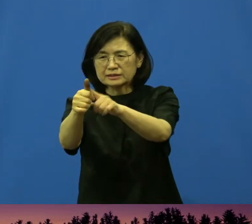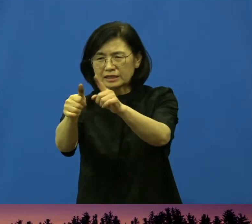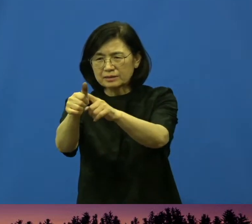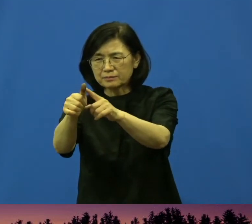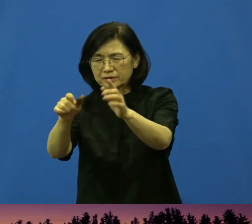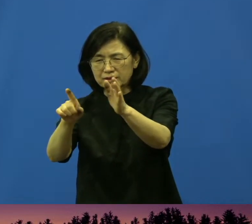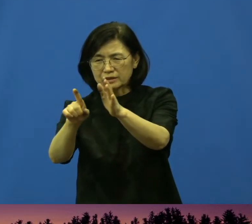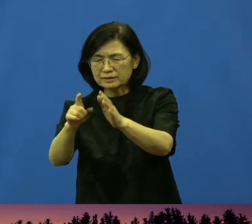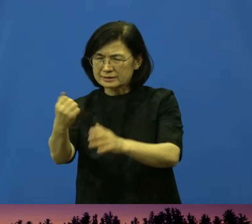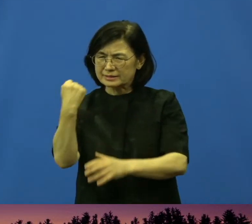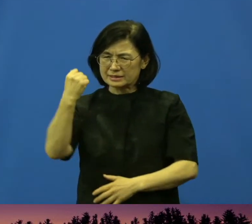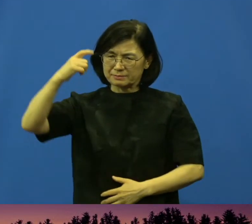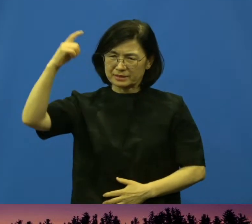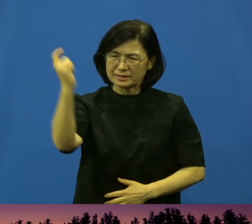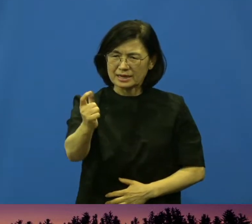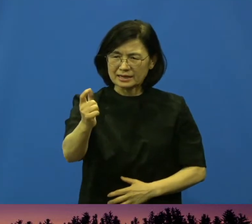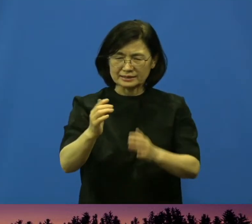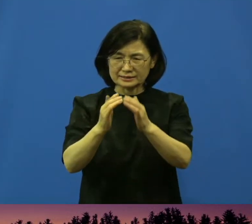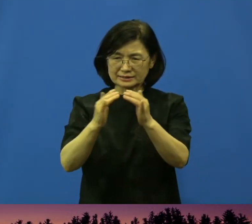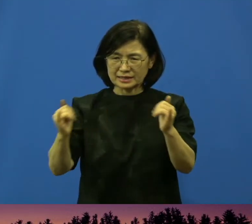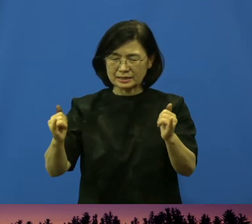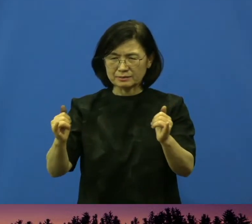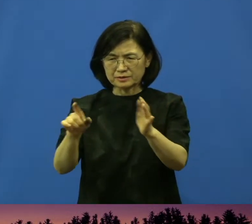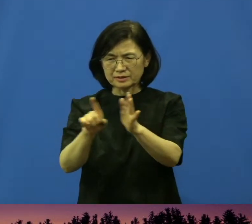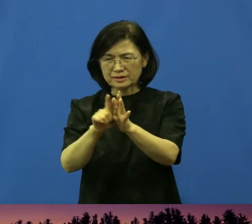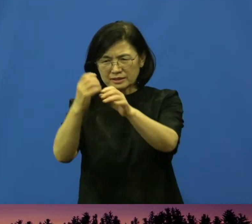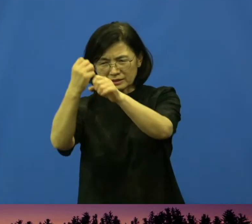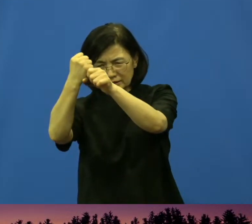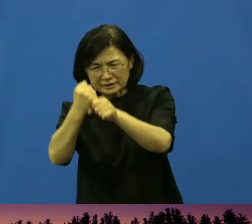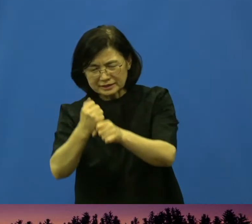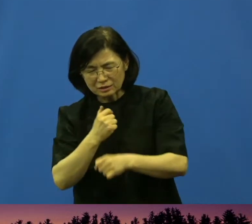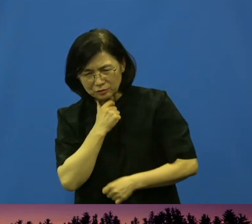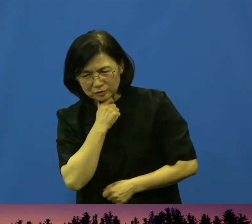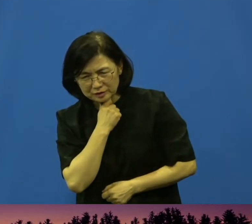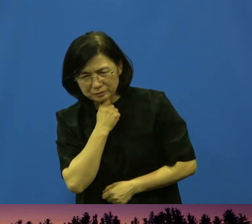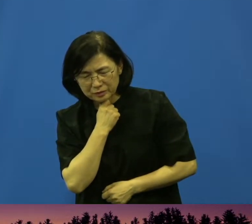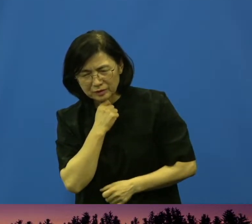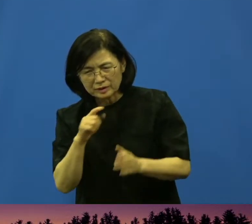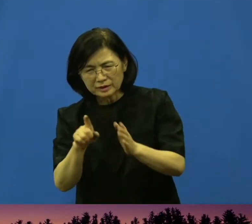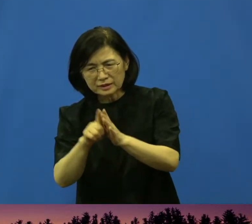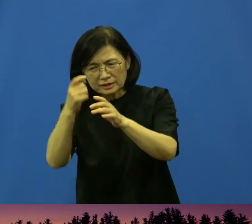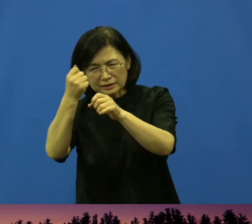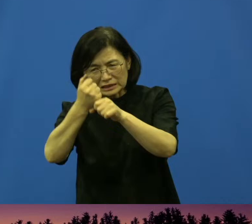보이니까 의지하겠죠. 저 사람 의지하면 힘이 되겠어. 의지해 보세요.